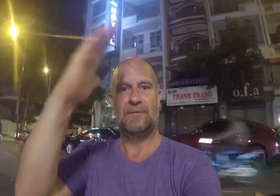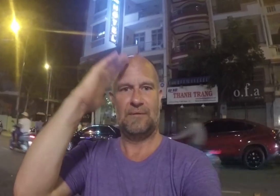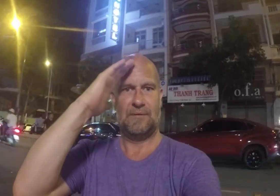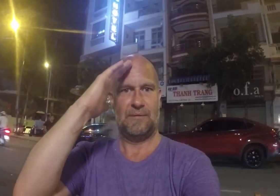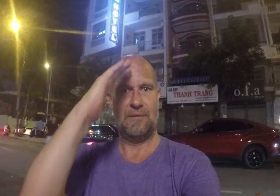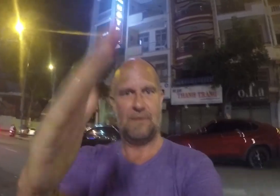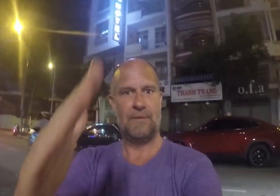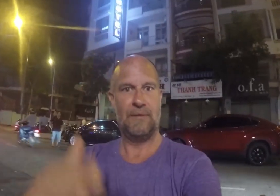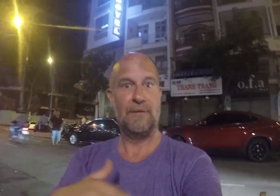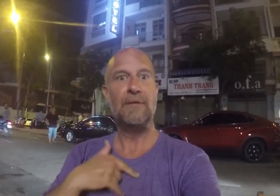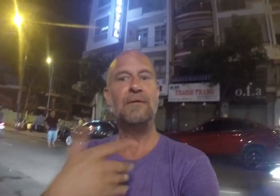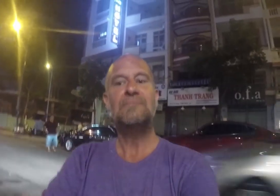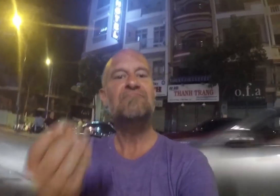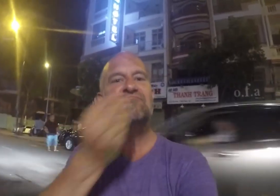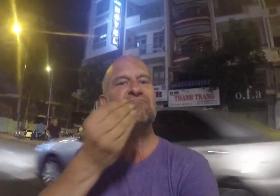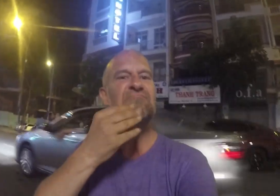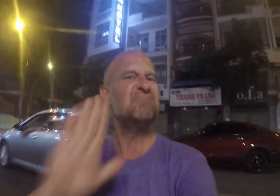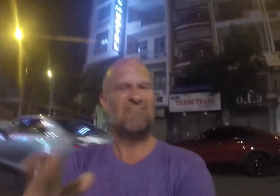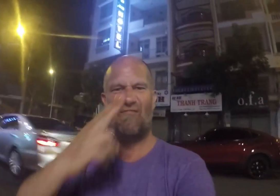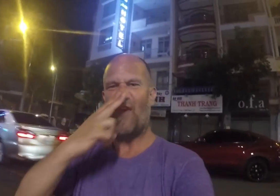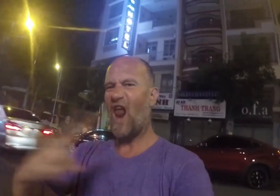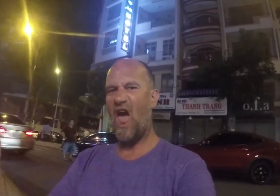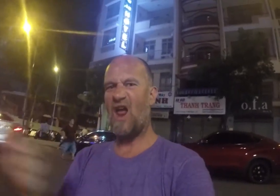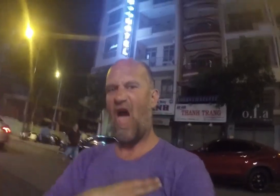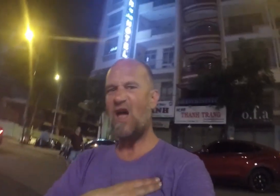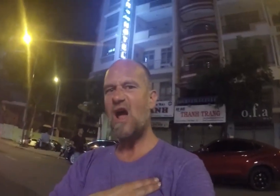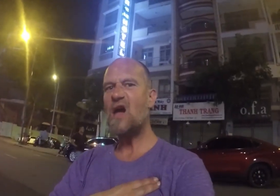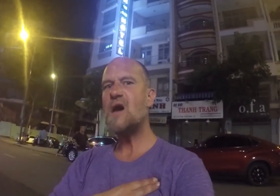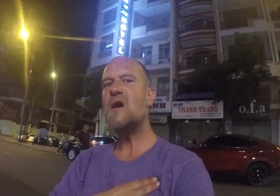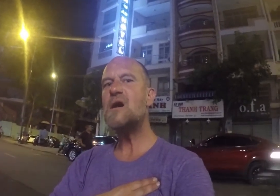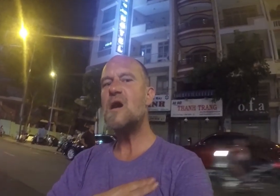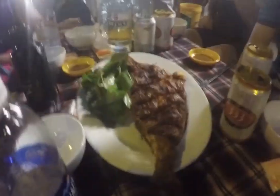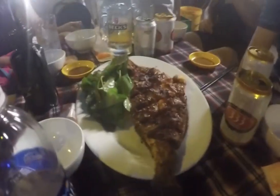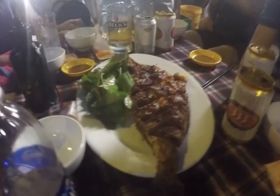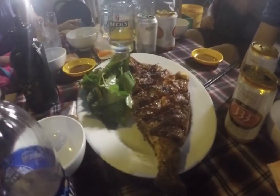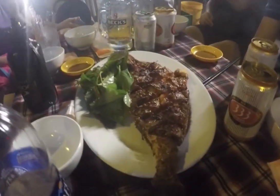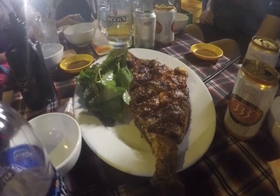Hi! Jetzt gibt es authentische Kochkunst aus Finnland!